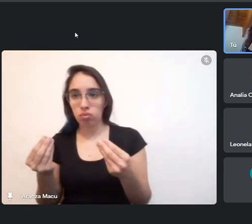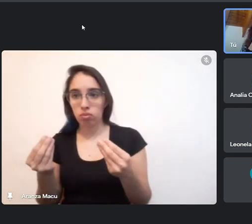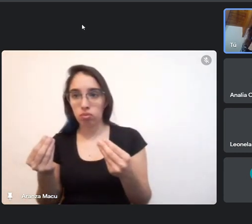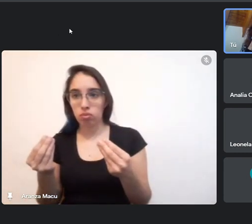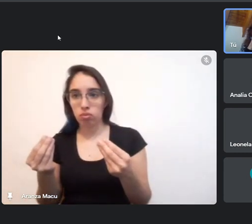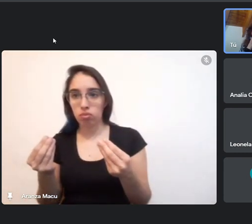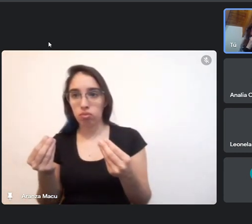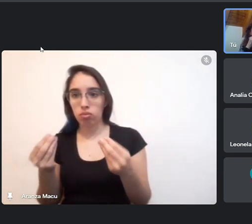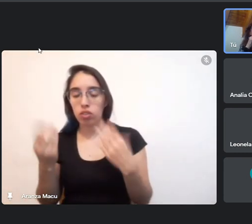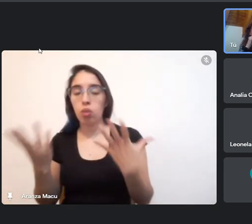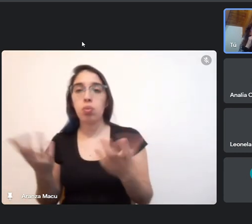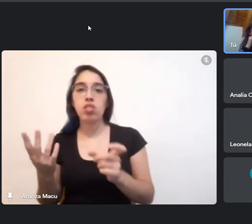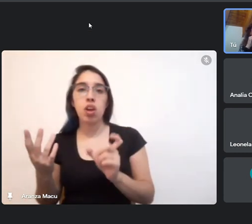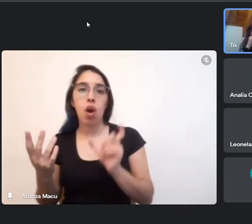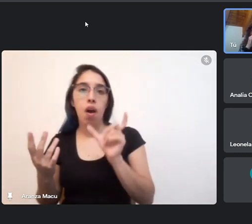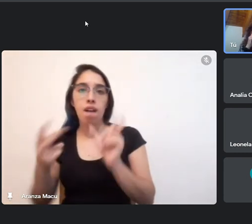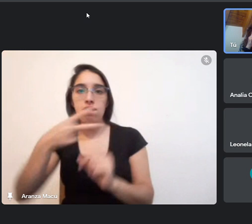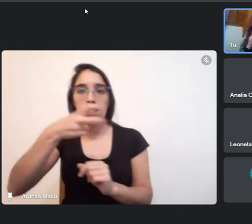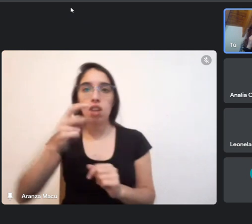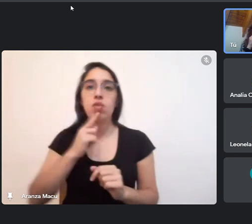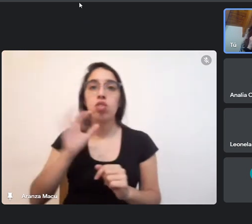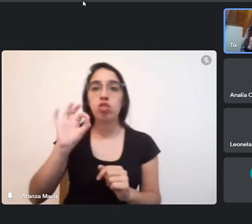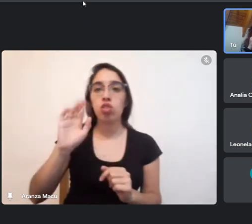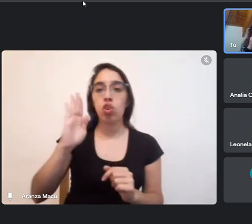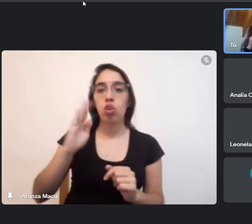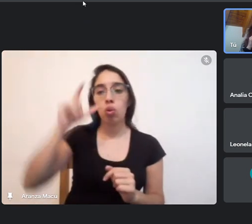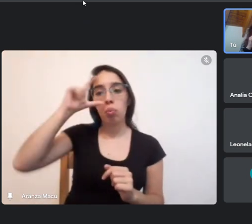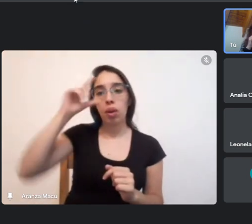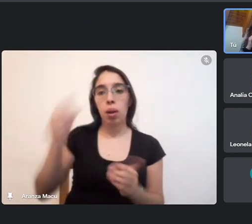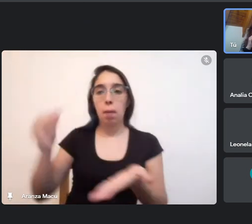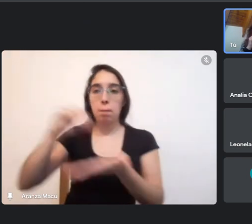verbo to be? Viene del verbo vivir, living.